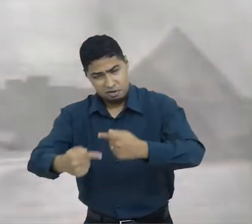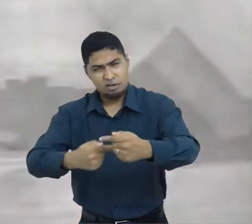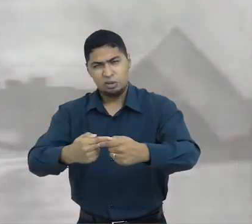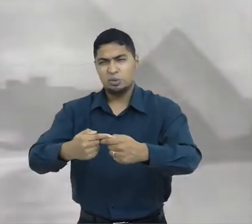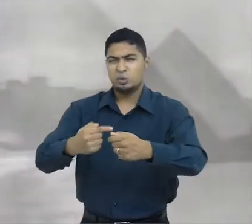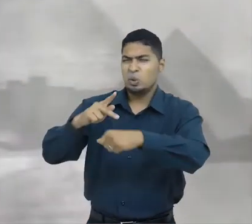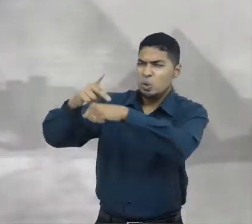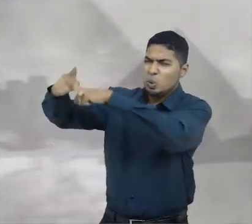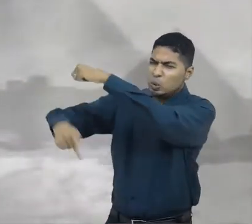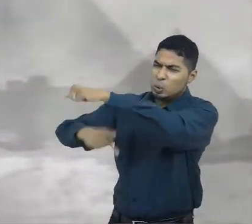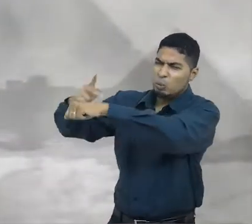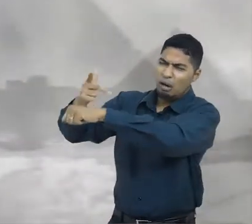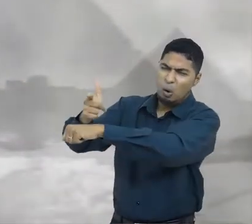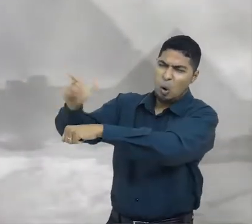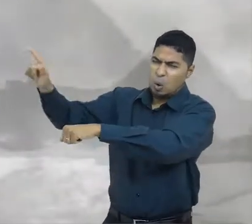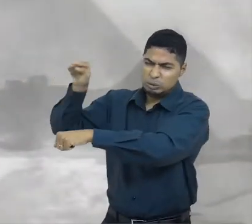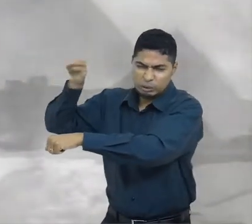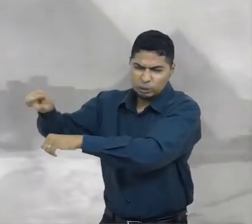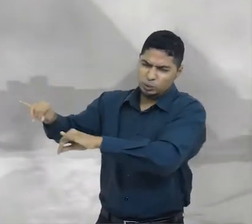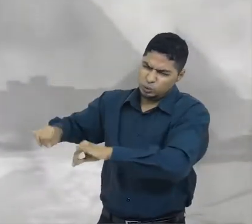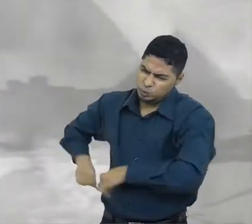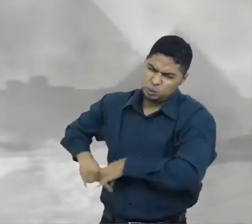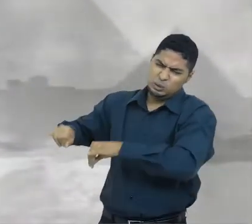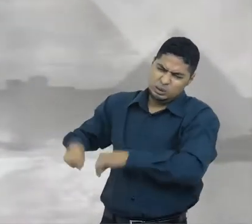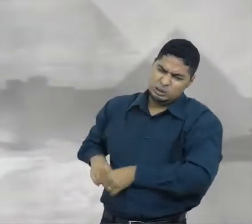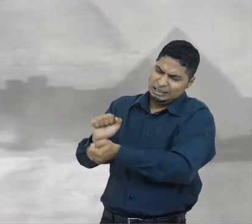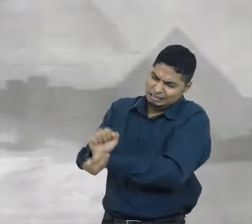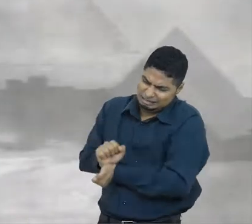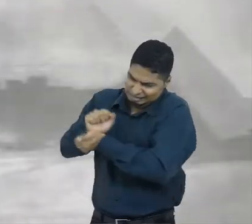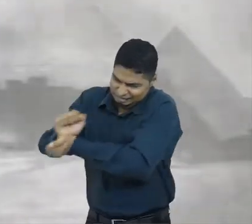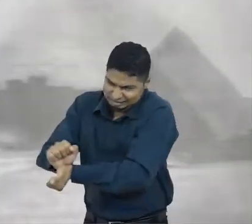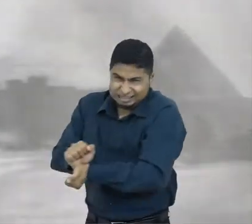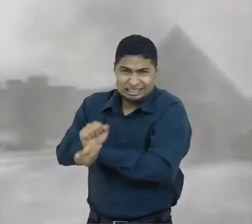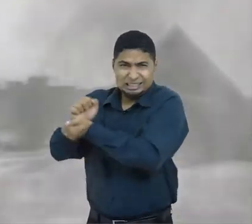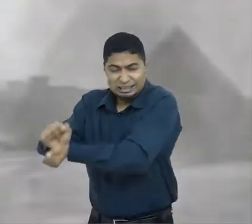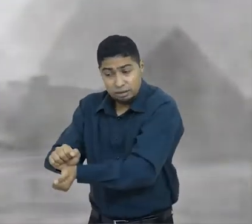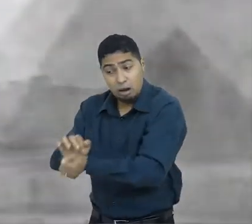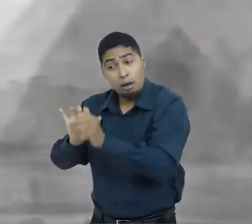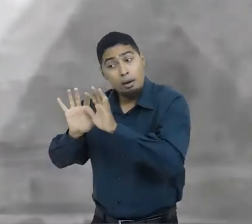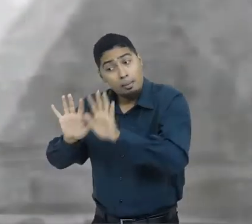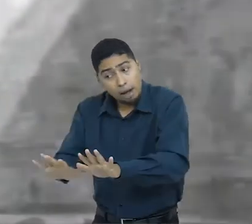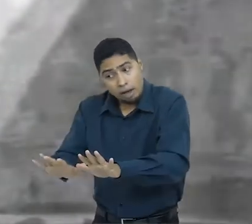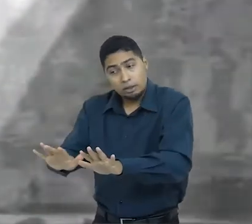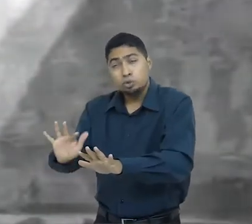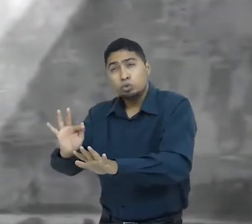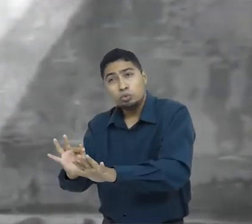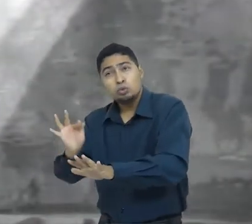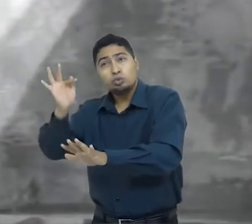anos num país estrangeiro, onde serão maltratados e escravizados. Porém, mais tarde, eu